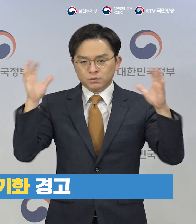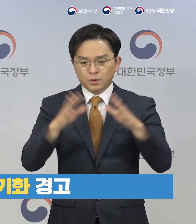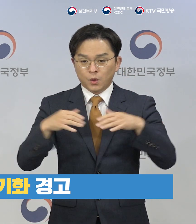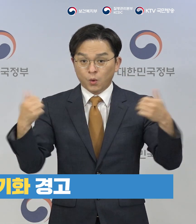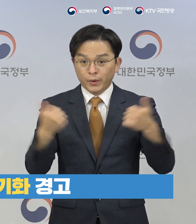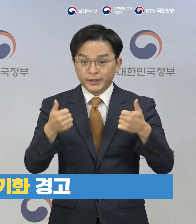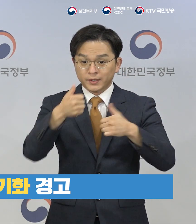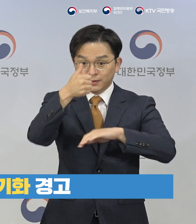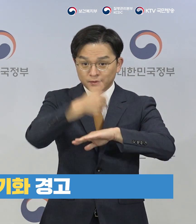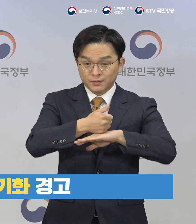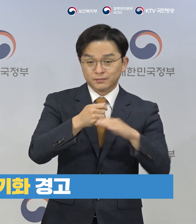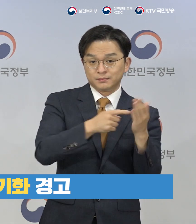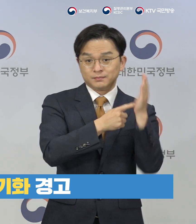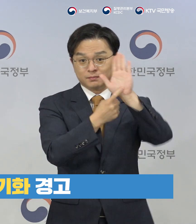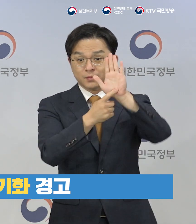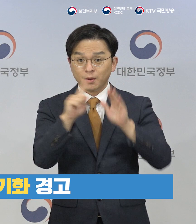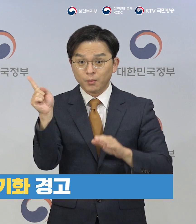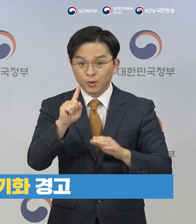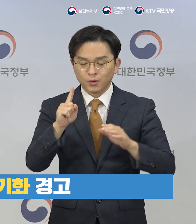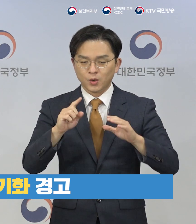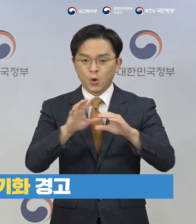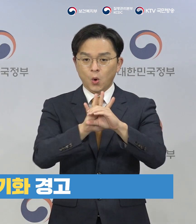개최된 WHO 4차